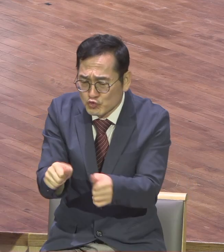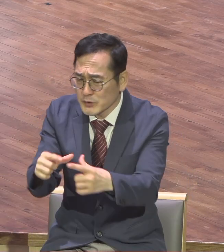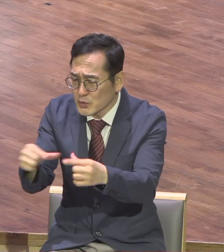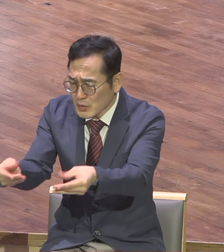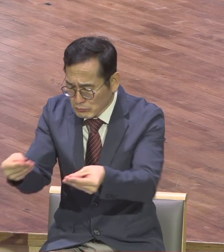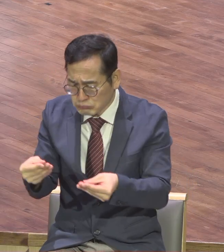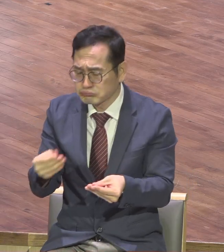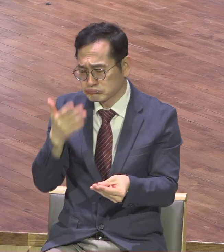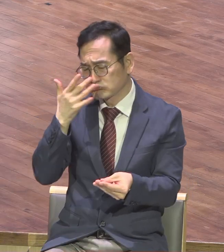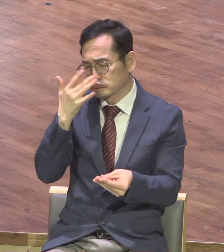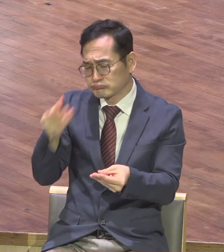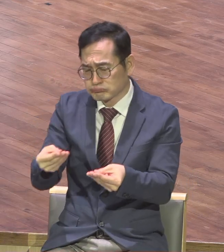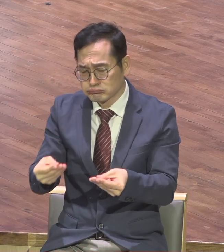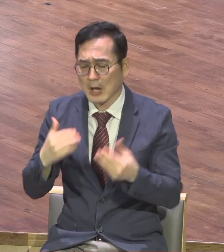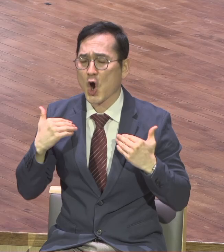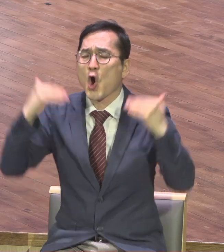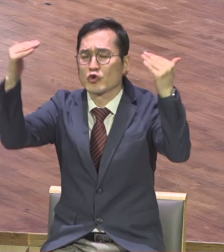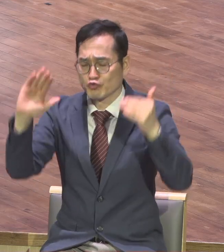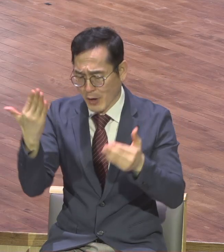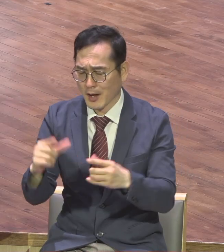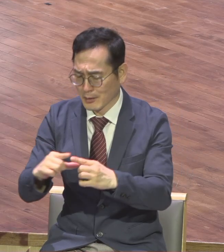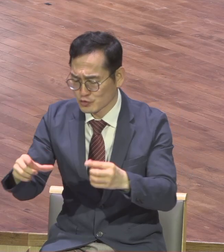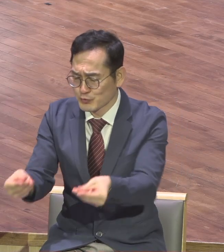없잖아요. 당연한 것이 그거 뭐.